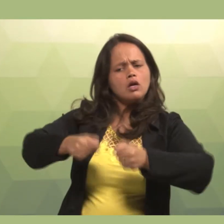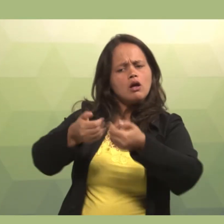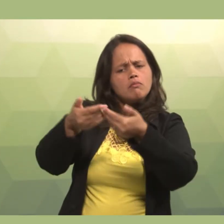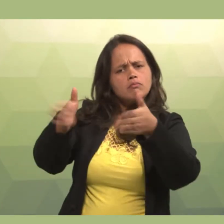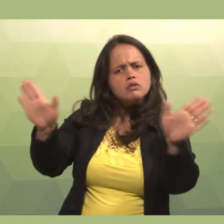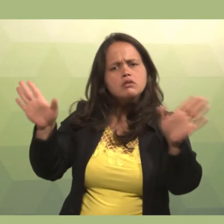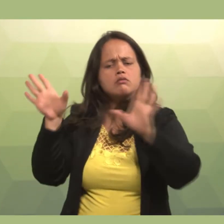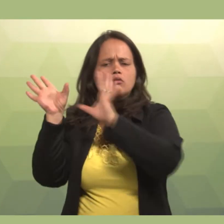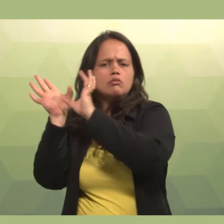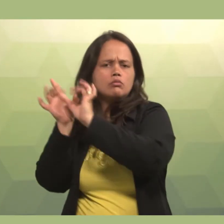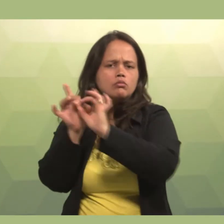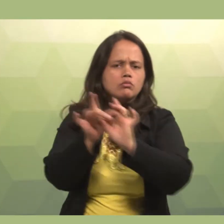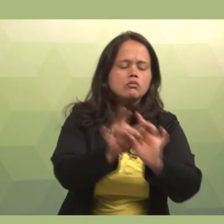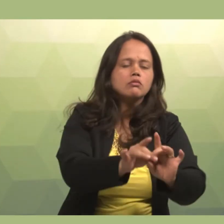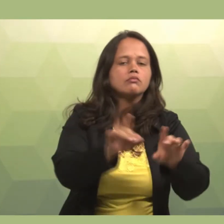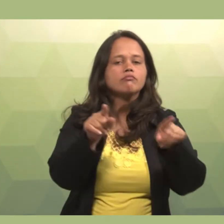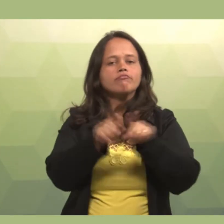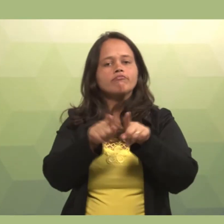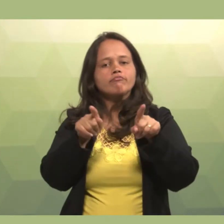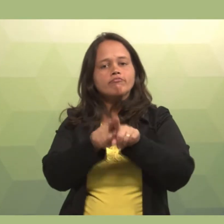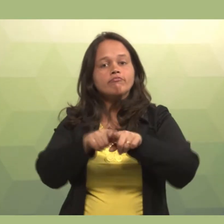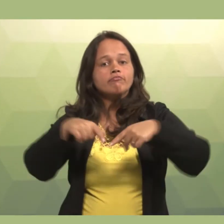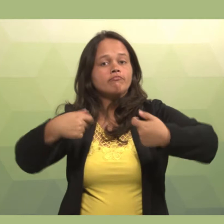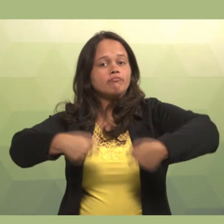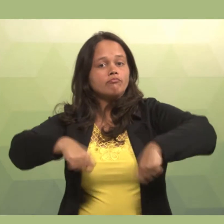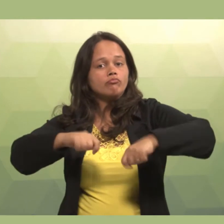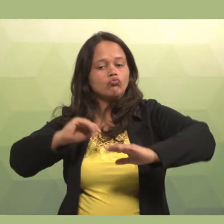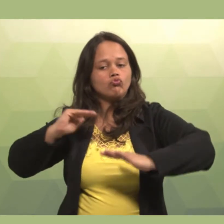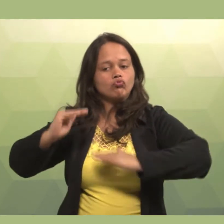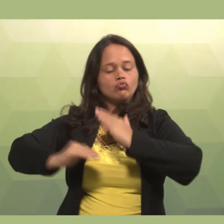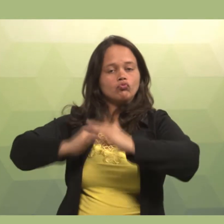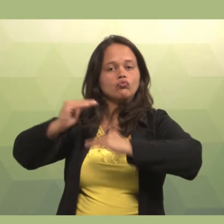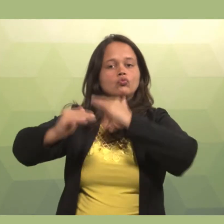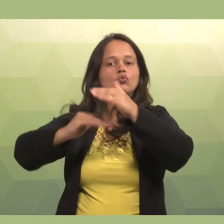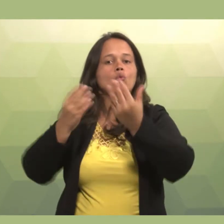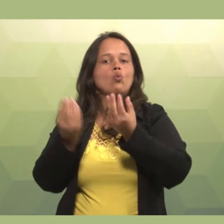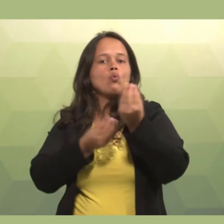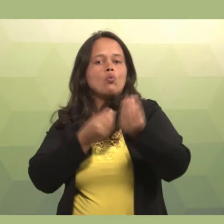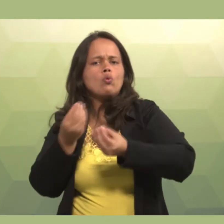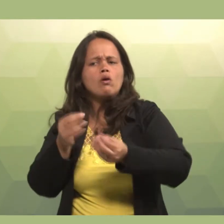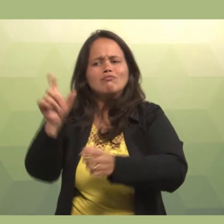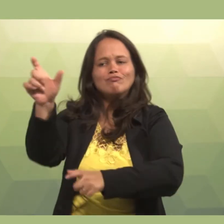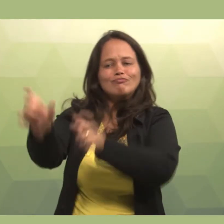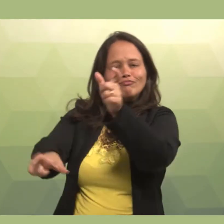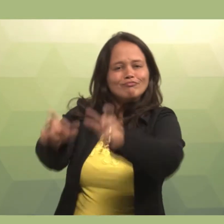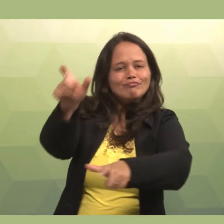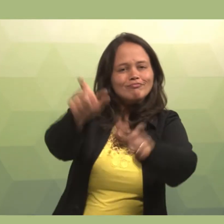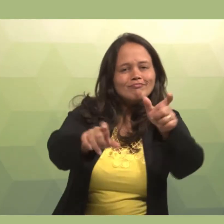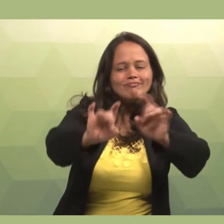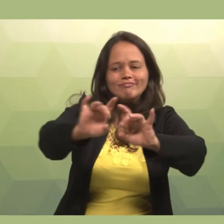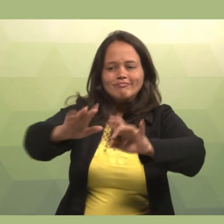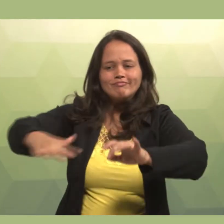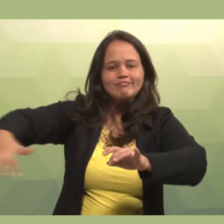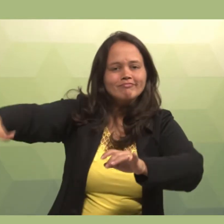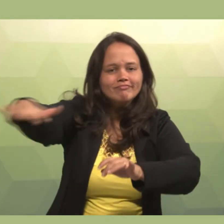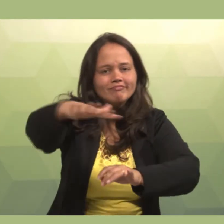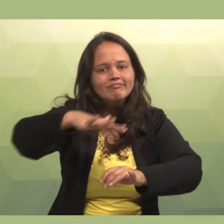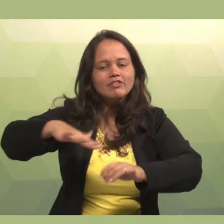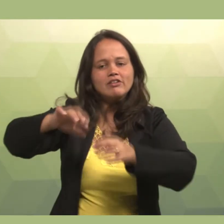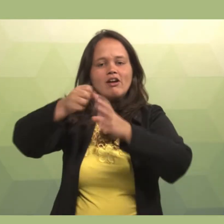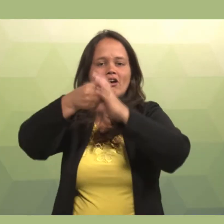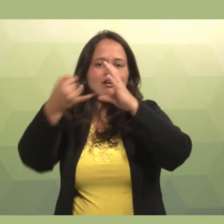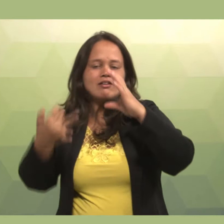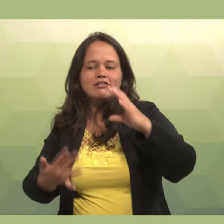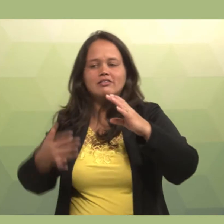das peculiaridades do meio e das características, interesses e necessidades dos estudantes, incluindo